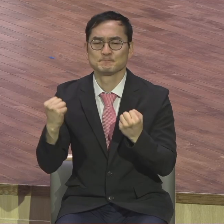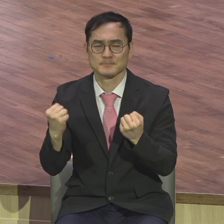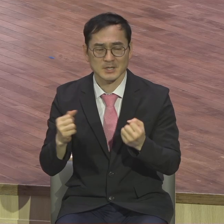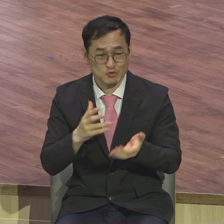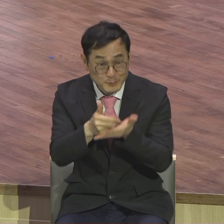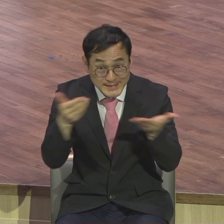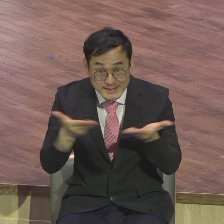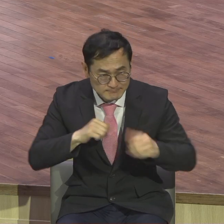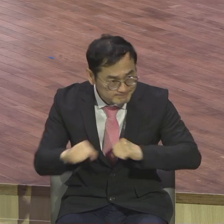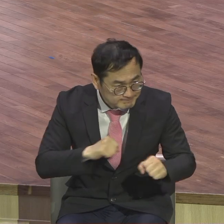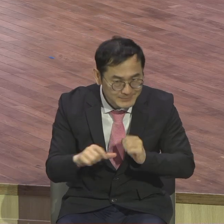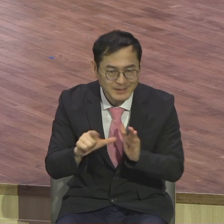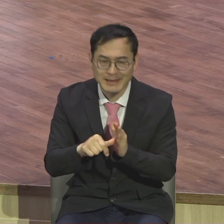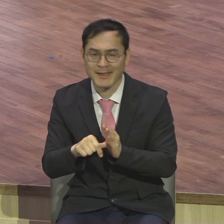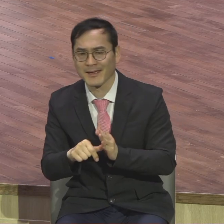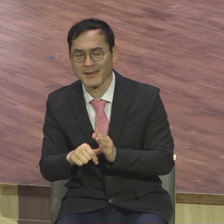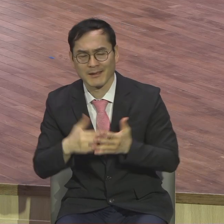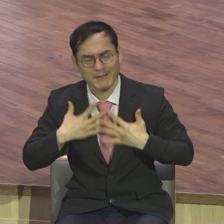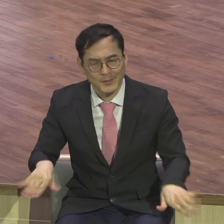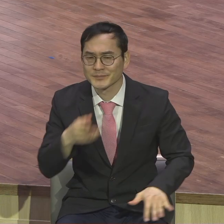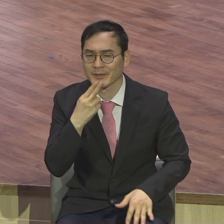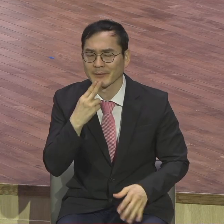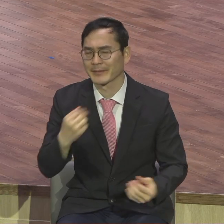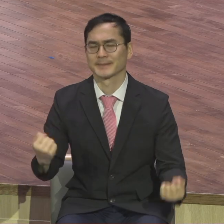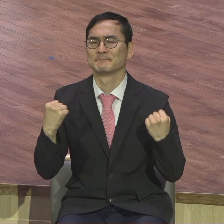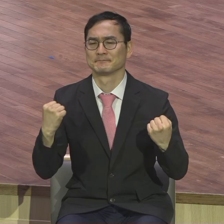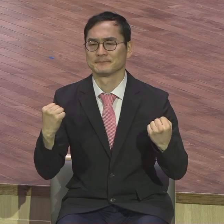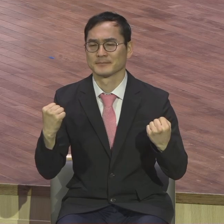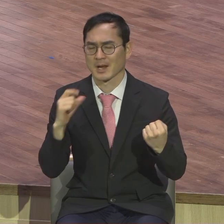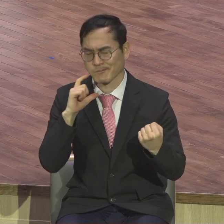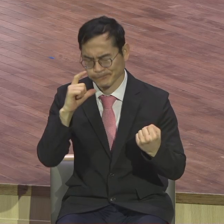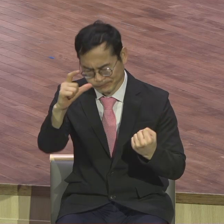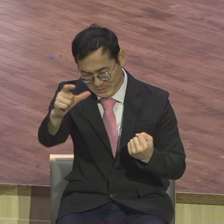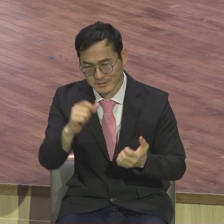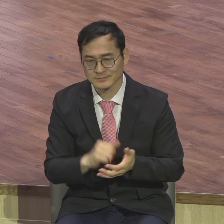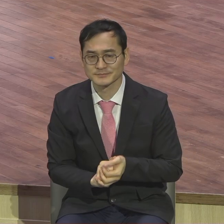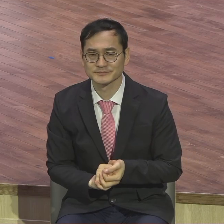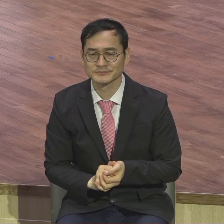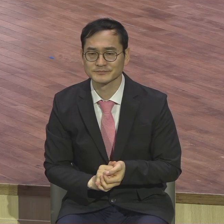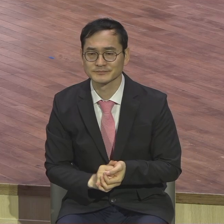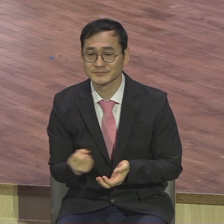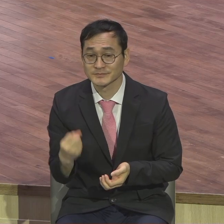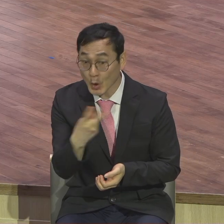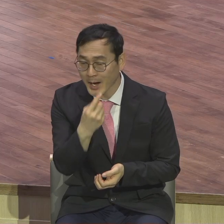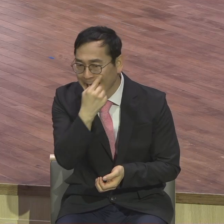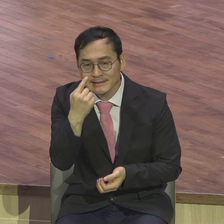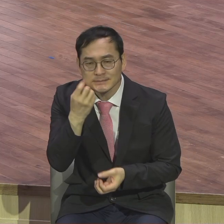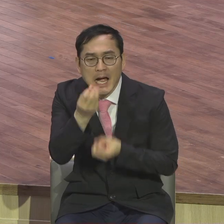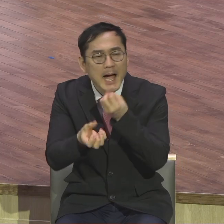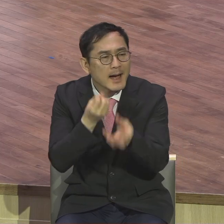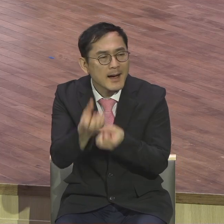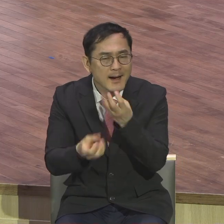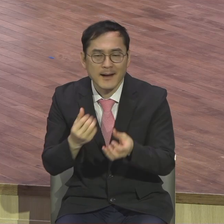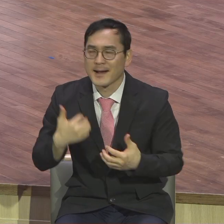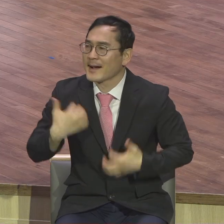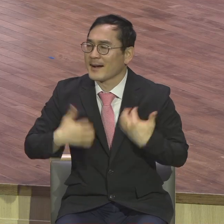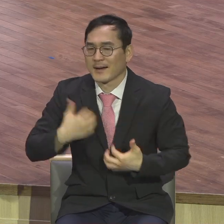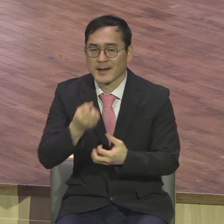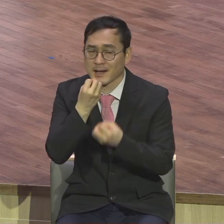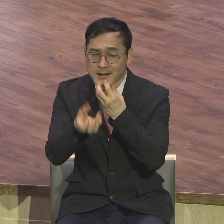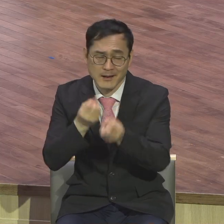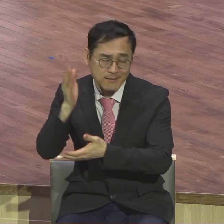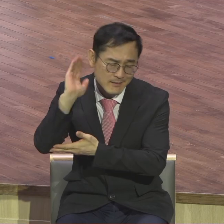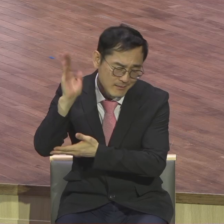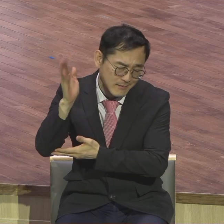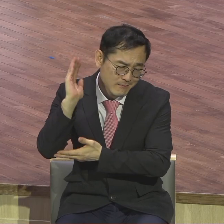힘이 있어. 간증이 있어. 이것이 나의 간증이요. 잔송이 있어. 나의 잔송이를 세.